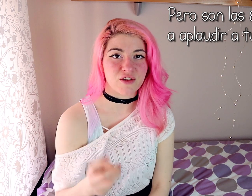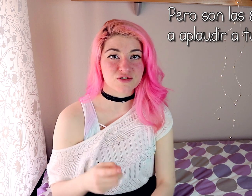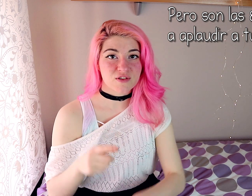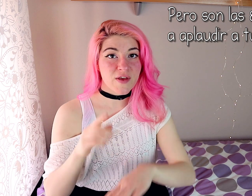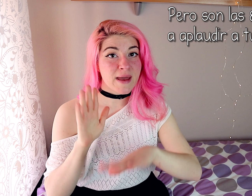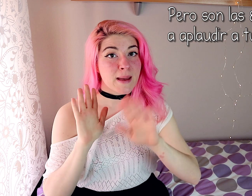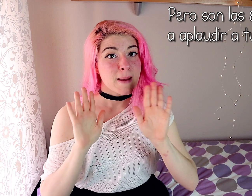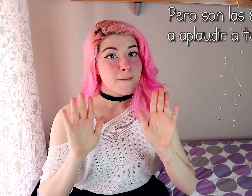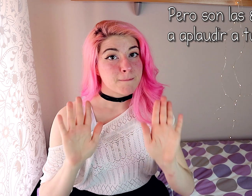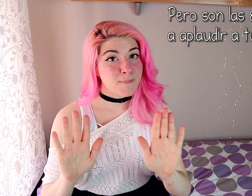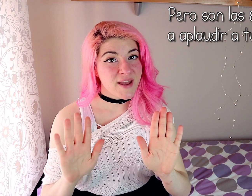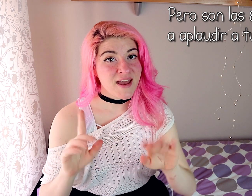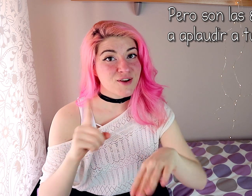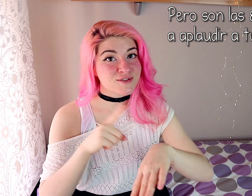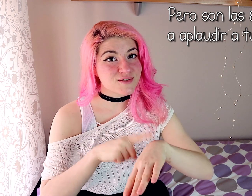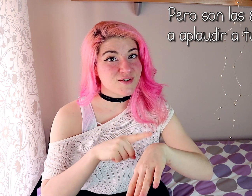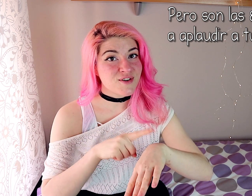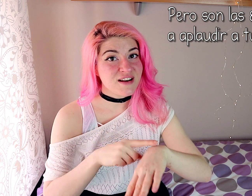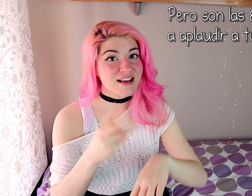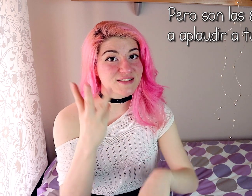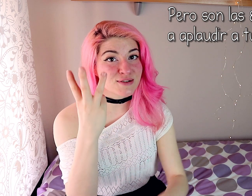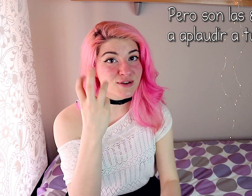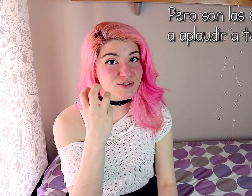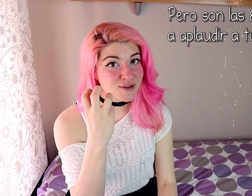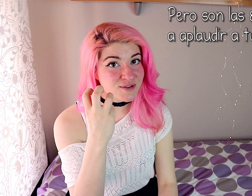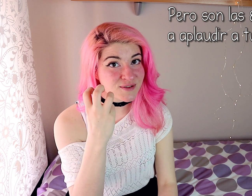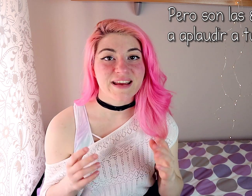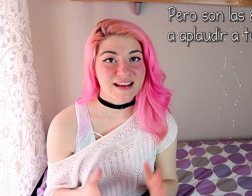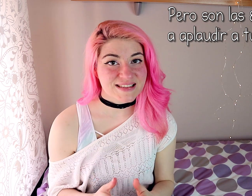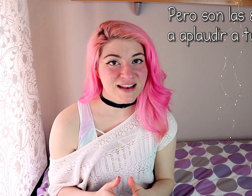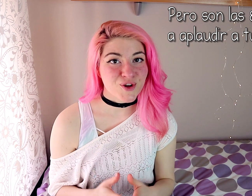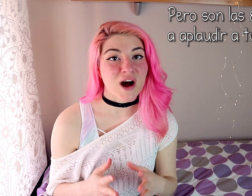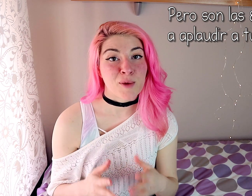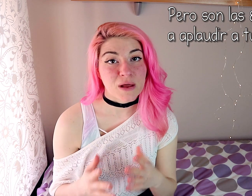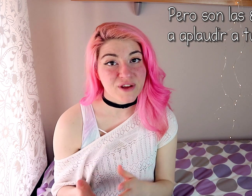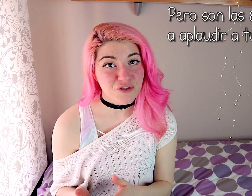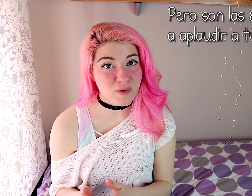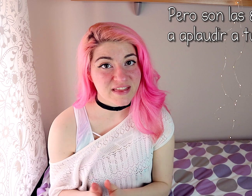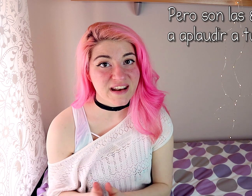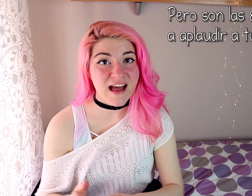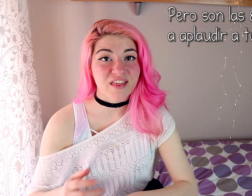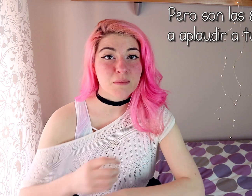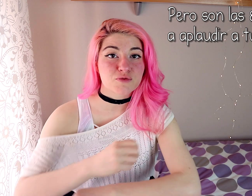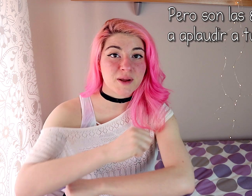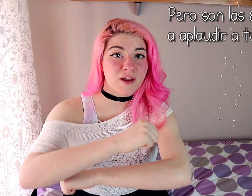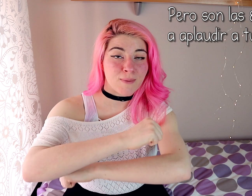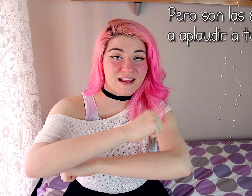dedos. Pero son las ocho. Y ha salido. Aplaudir a tu ventana, hacemos primero, ¿vale?